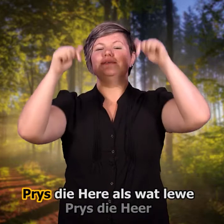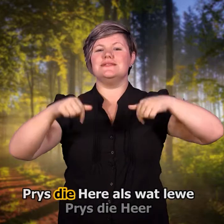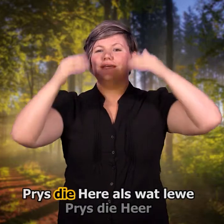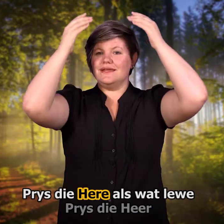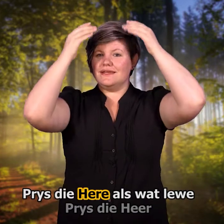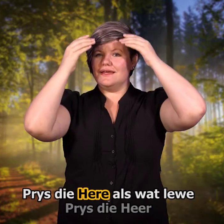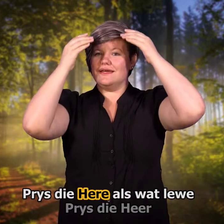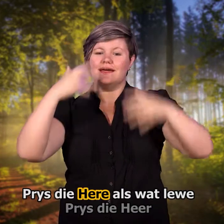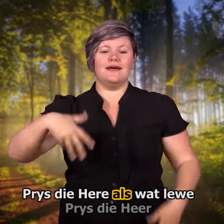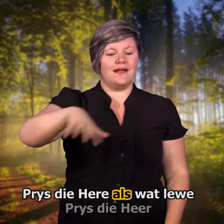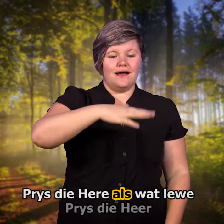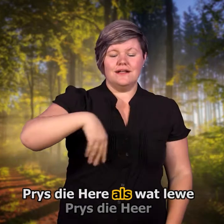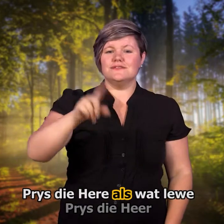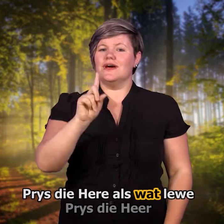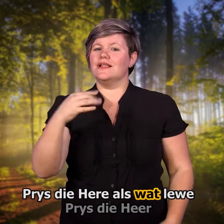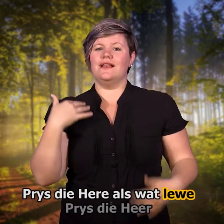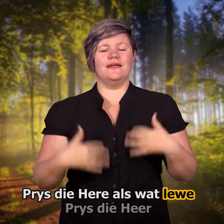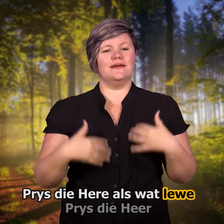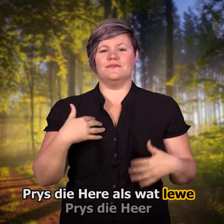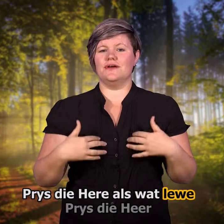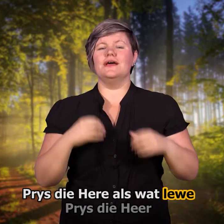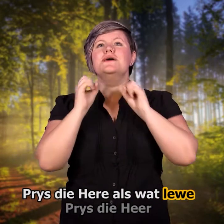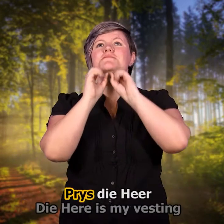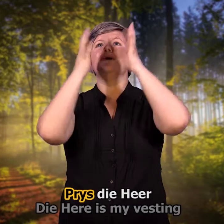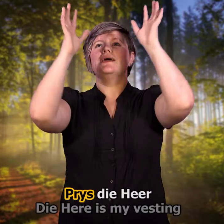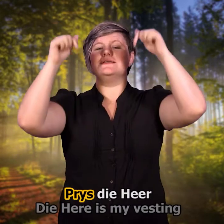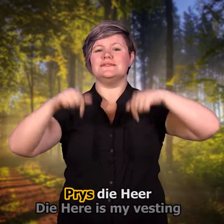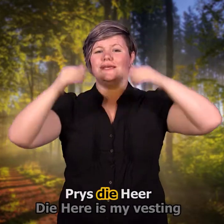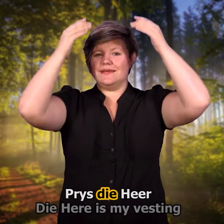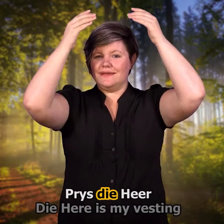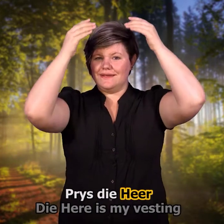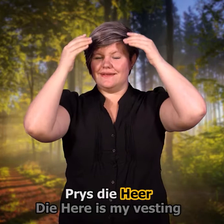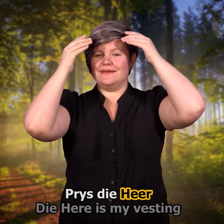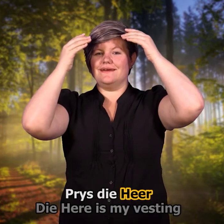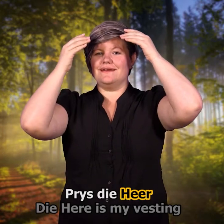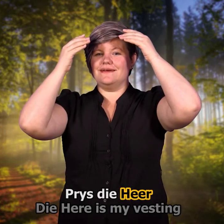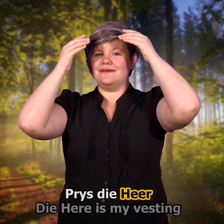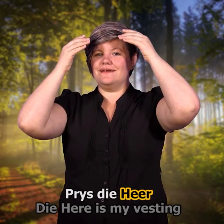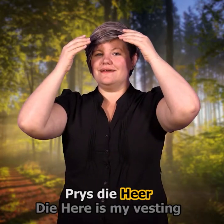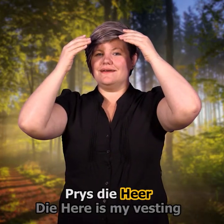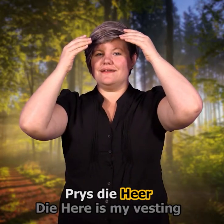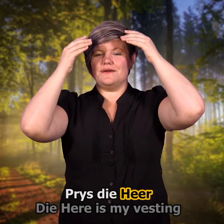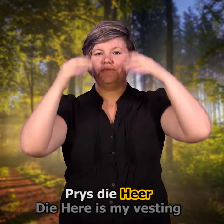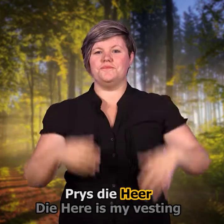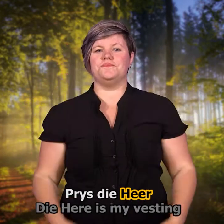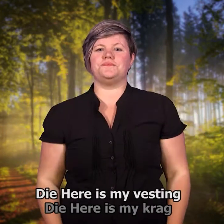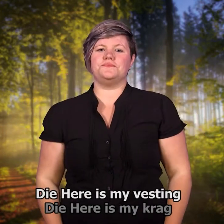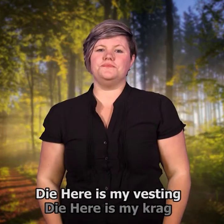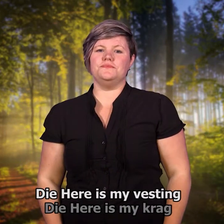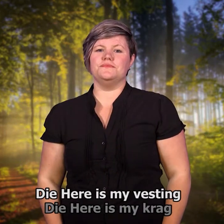Prijs die Heer, als wat lewe, prijs die Heer.